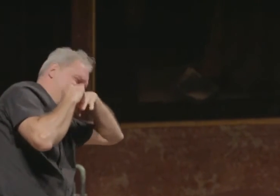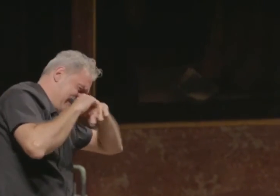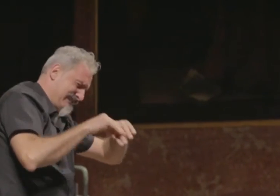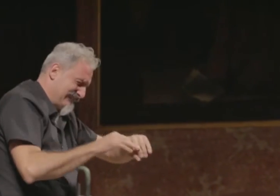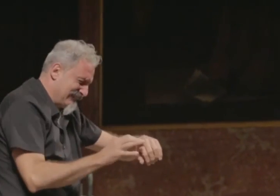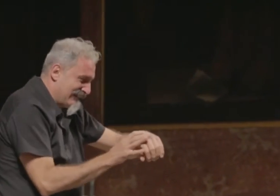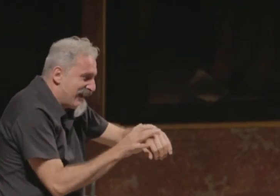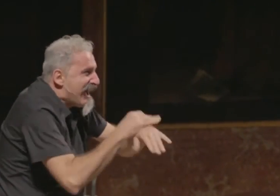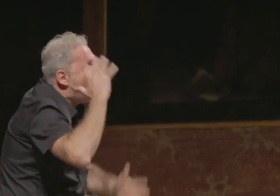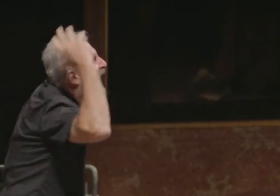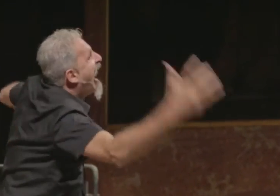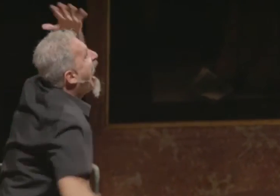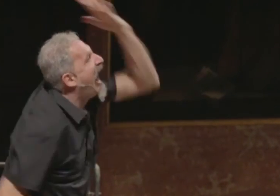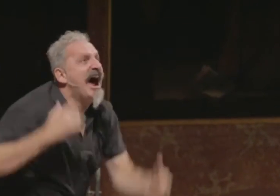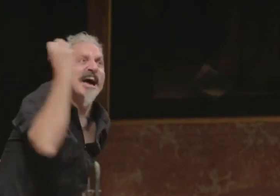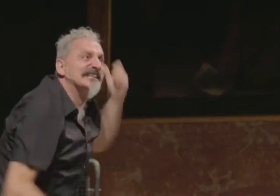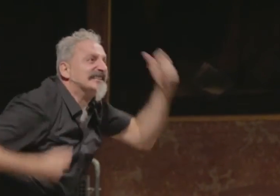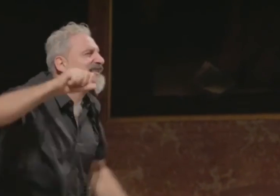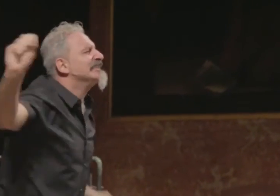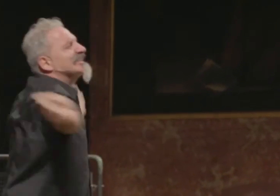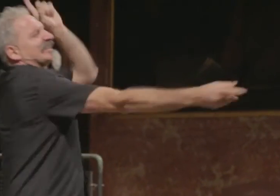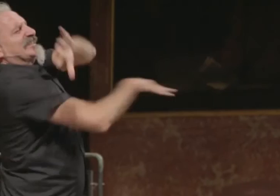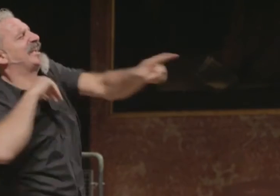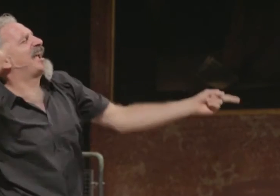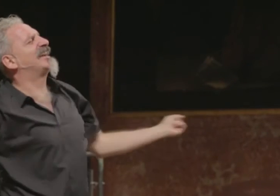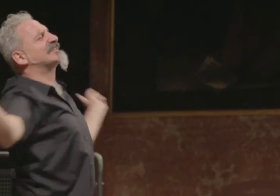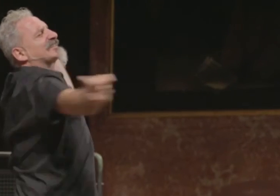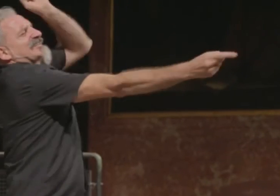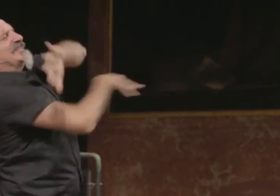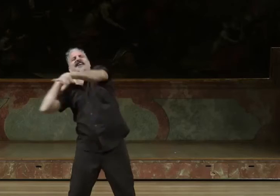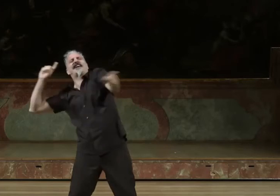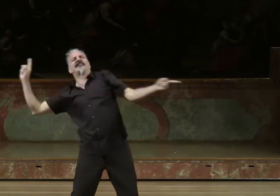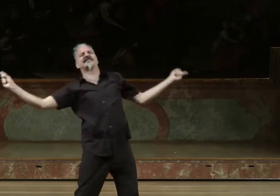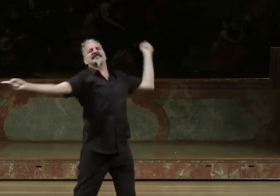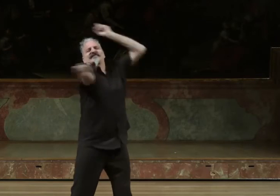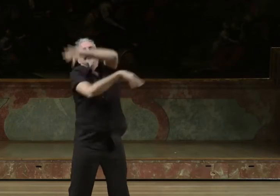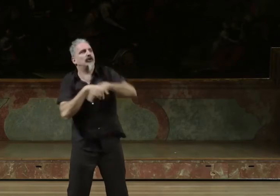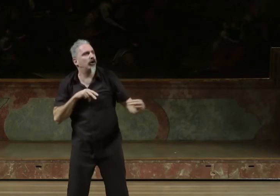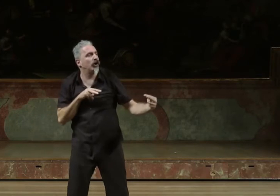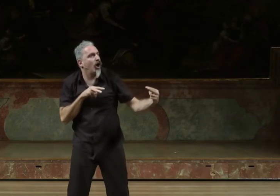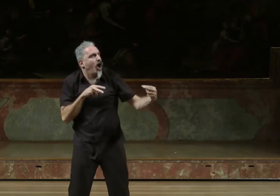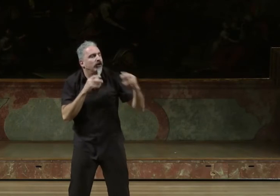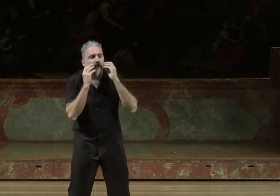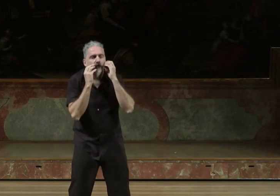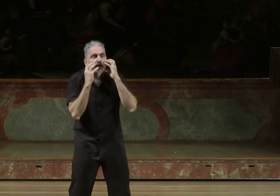Leuchtturm geweckt. Zu spät, lauf in die Arbeit. Der Leuchtturm dreht sich.